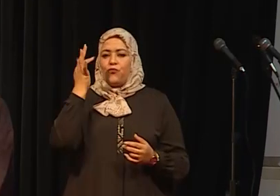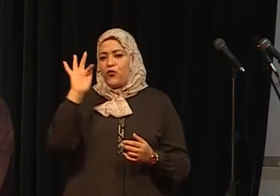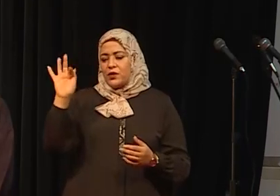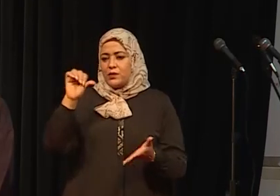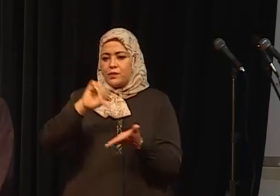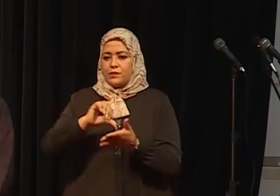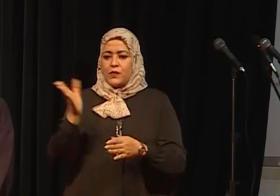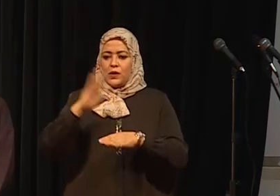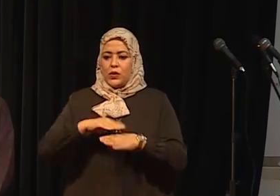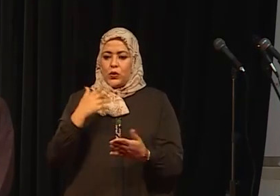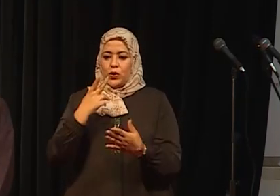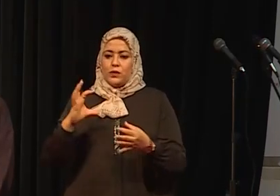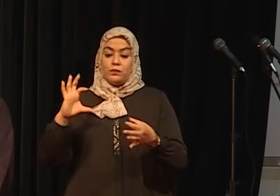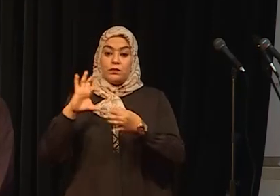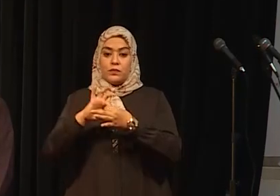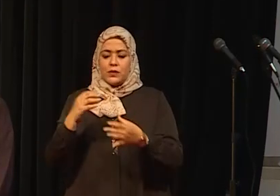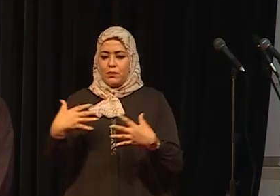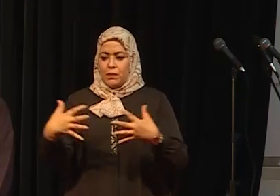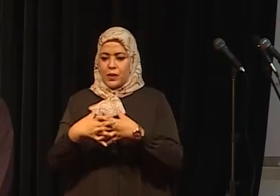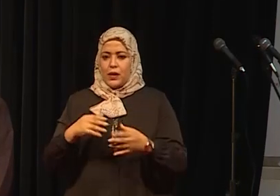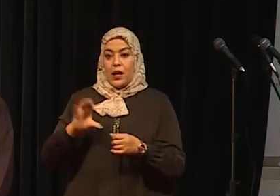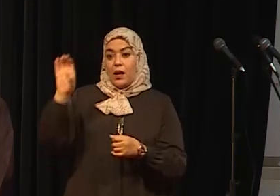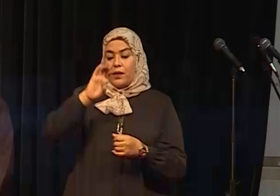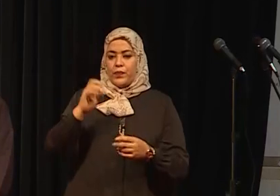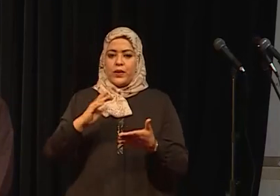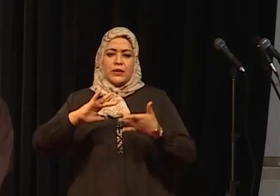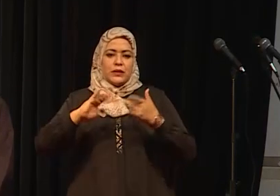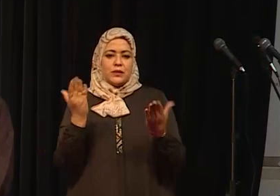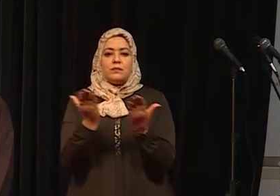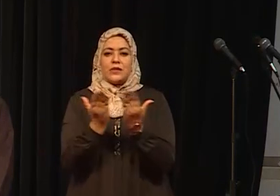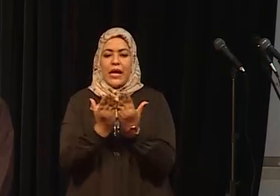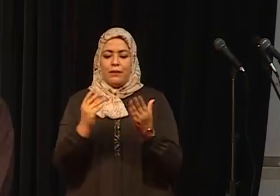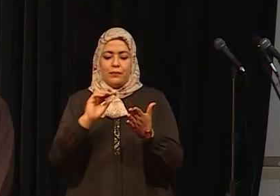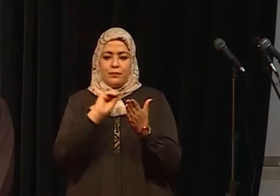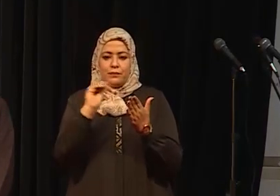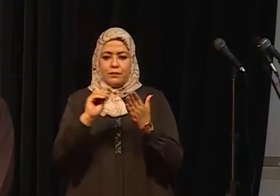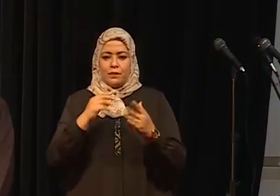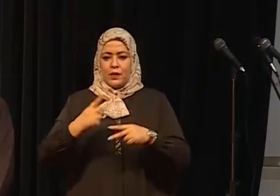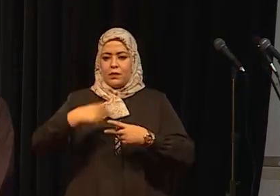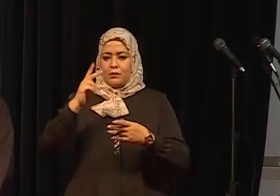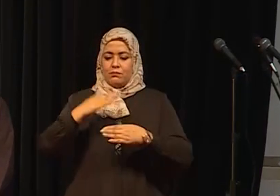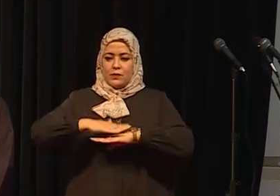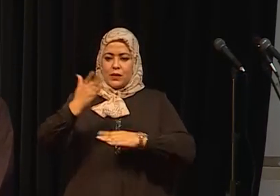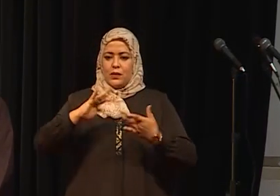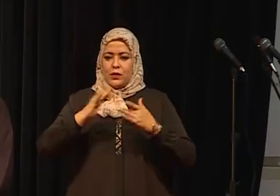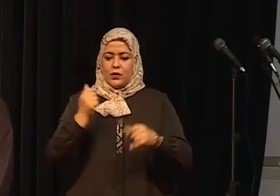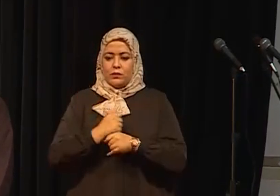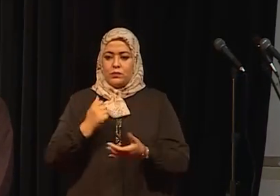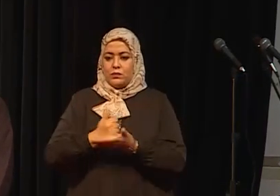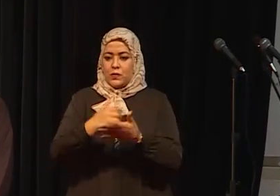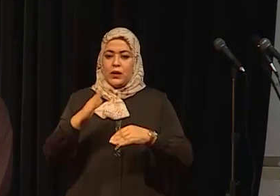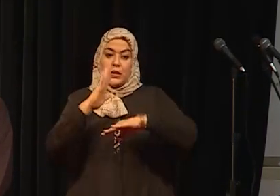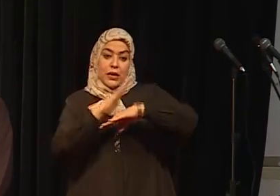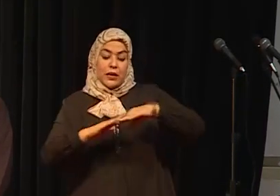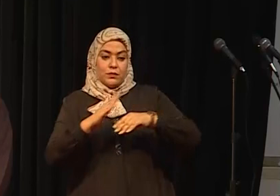لكنيل، ومنسقة لفريق العمل الدولي حول التعليم الرقمي بمجموعة Global Privacy Assembly التي ربطوا